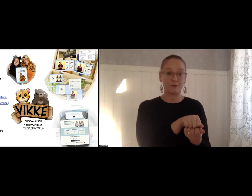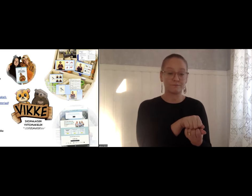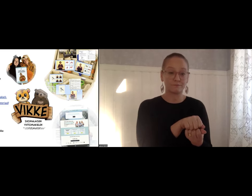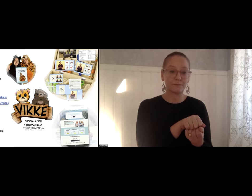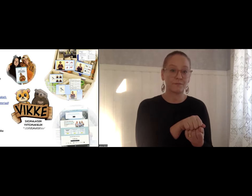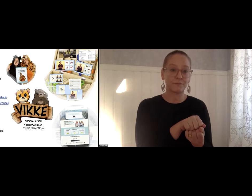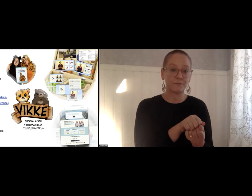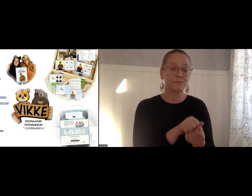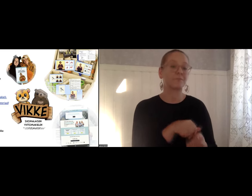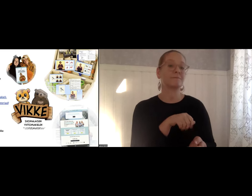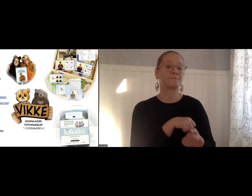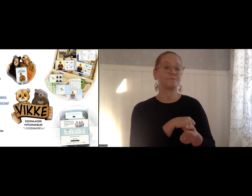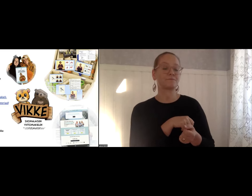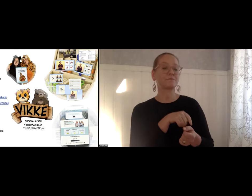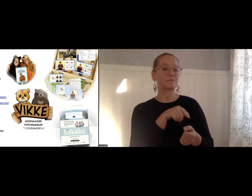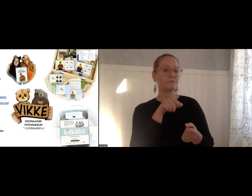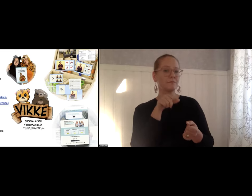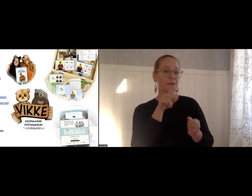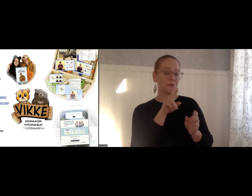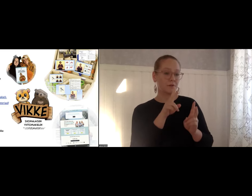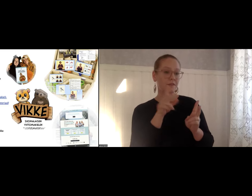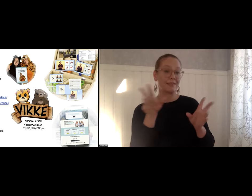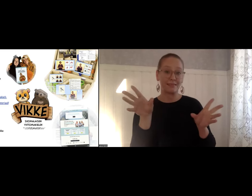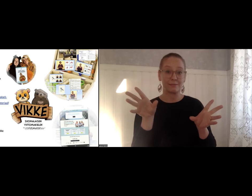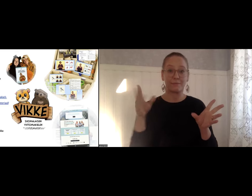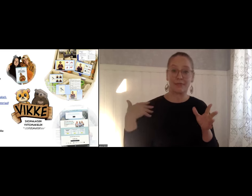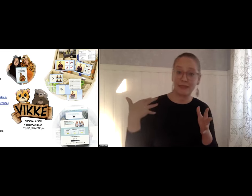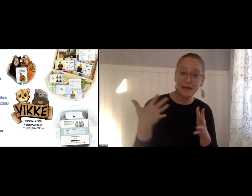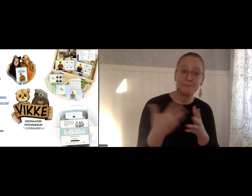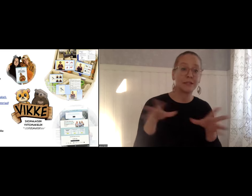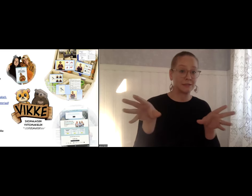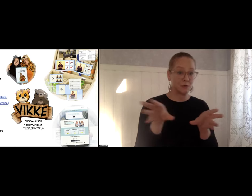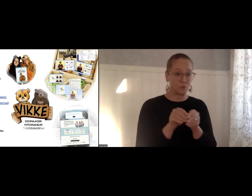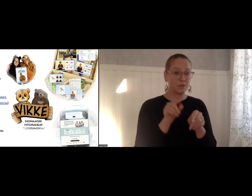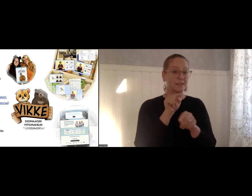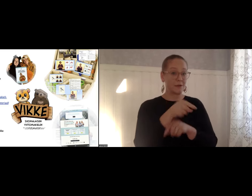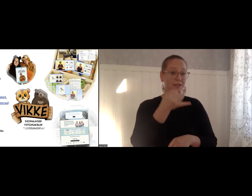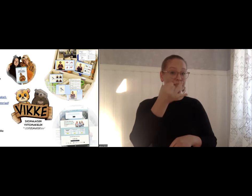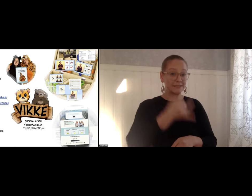jotka ovat ottaneet tämän työkalun ja materiaalit omaan käyttöönsä.